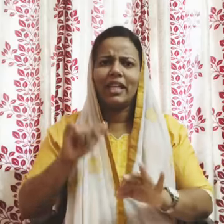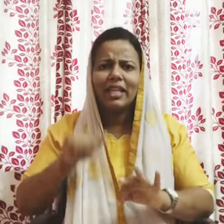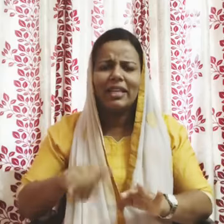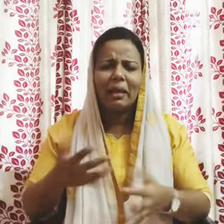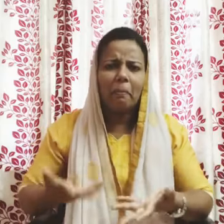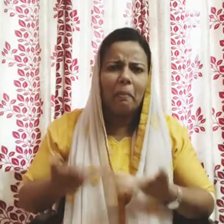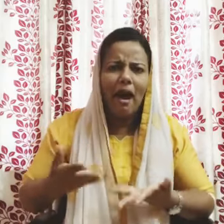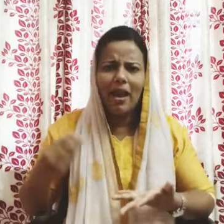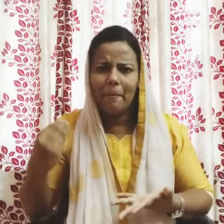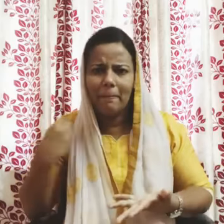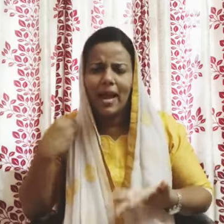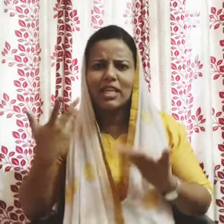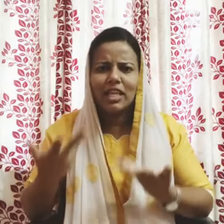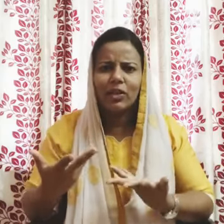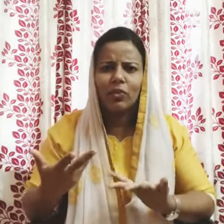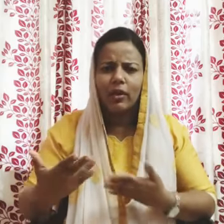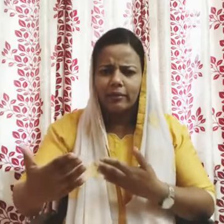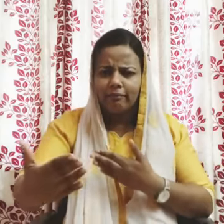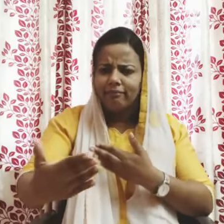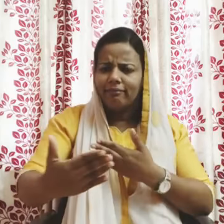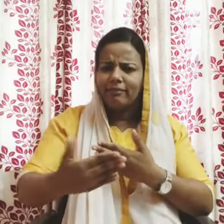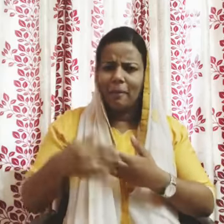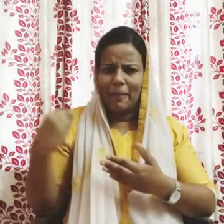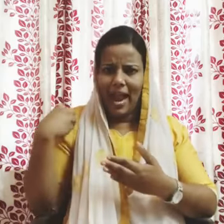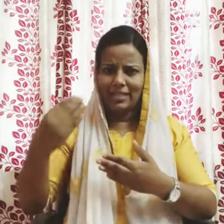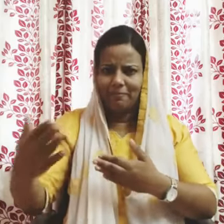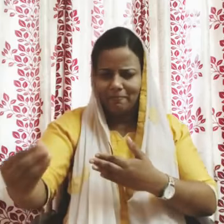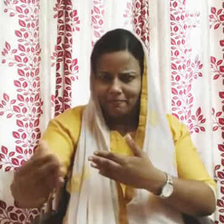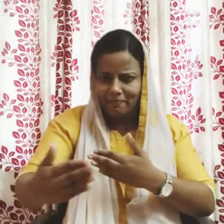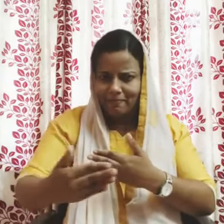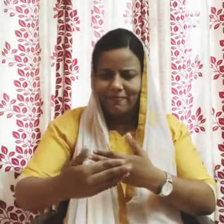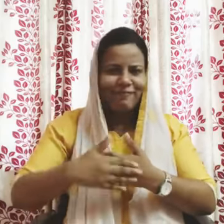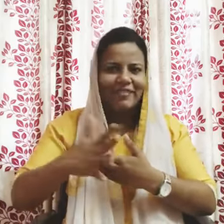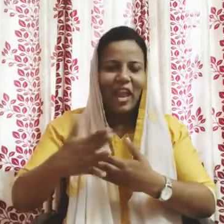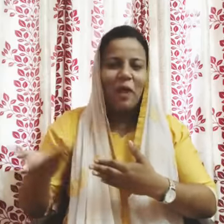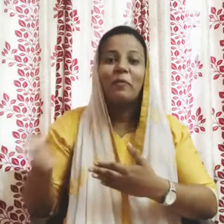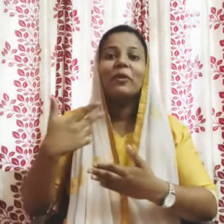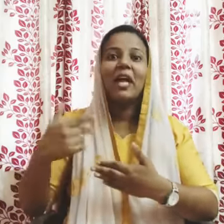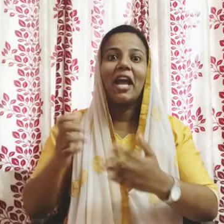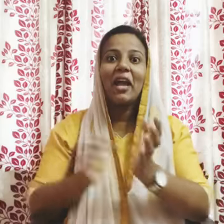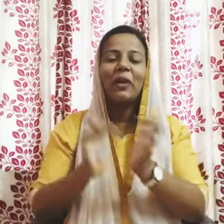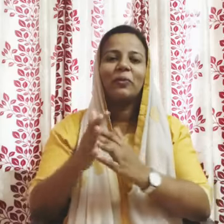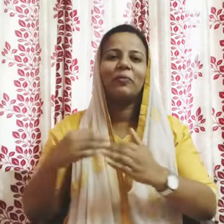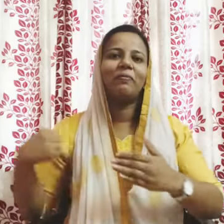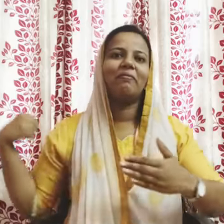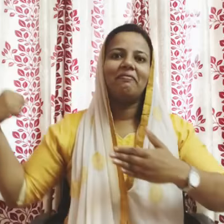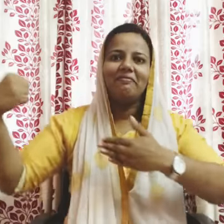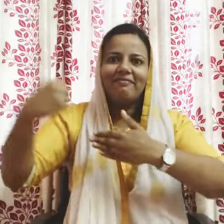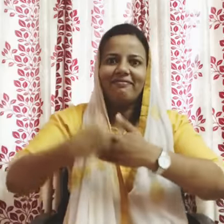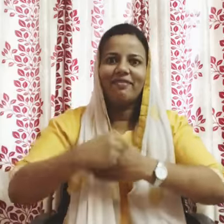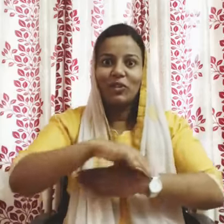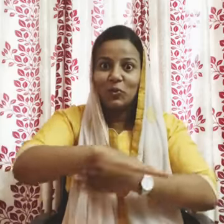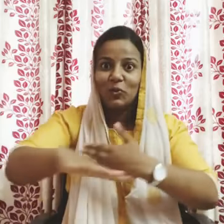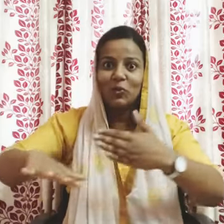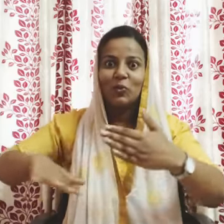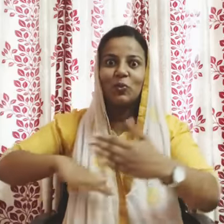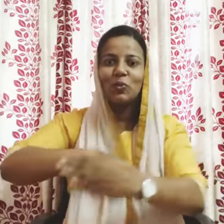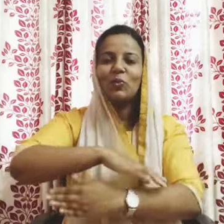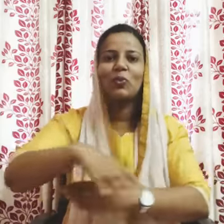ഒരു കാര്യം മനസ്സിലാക്കണം, അത് നിങ്ങളോട് അടുത്ത് വരാതിരിക്കാൻ കർത്താവ് നിങ്ങൾക്ക് ചുറ്റും പരിചയം. കർത്താവ് നിങ്ങൾക്ക് ചുറ്റും പരിചയം. ഇതൊന്ന്